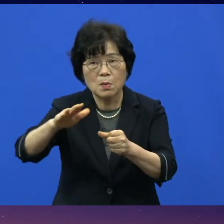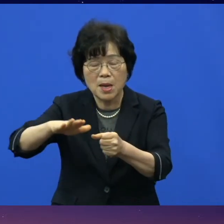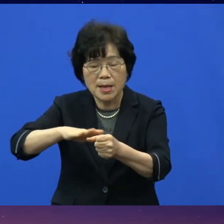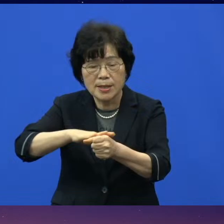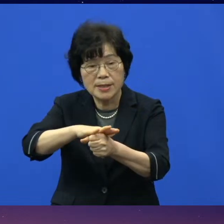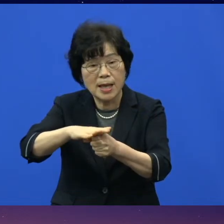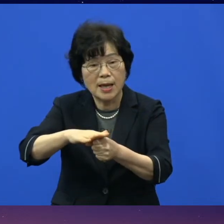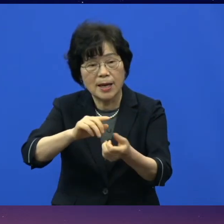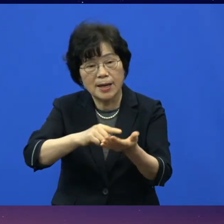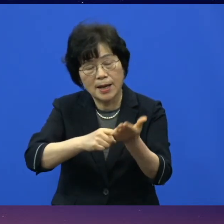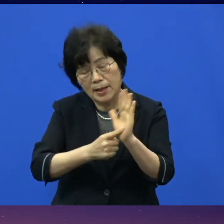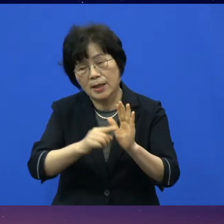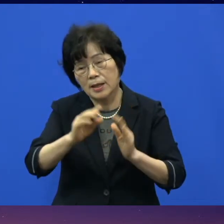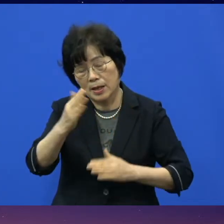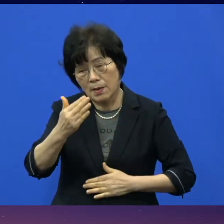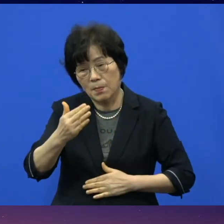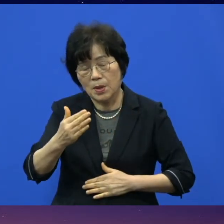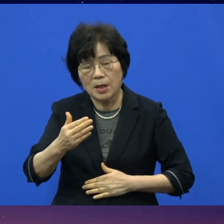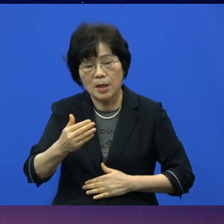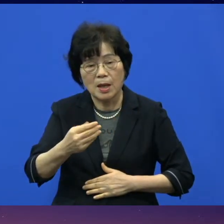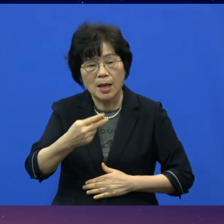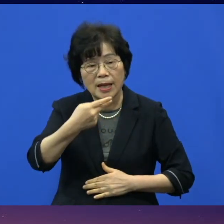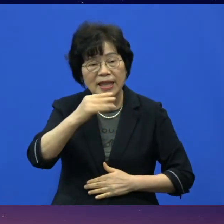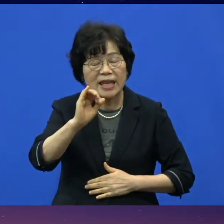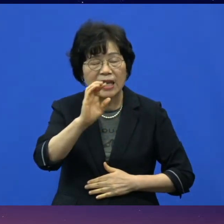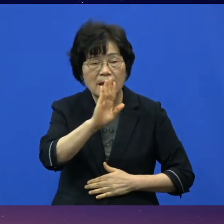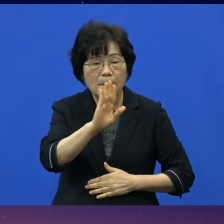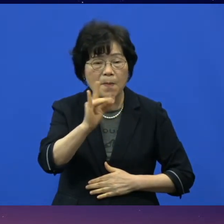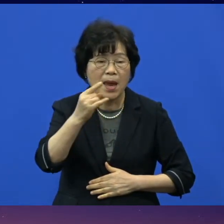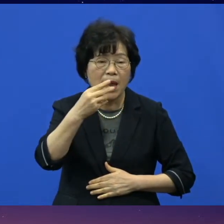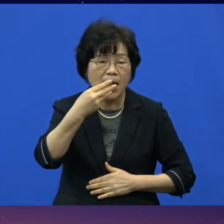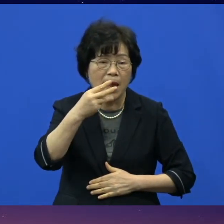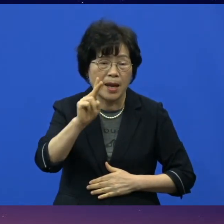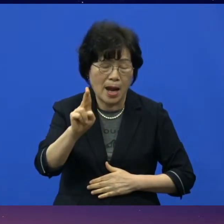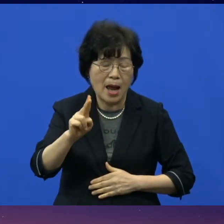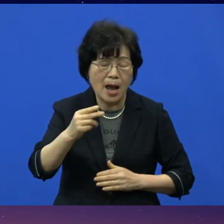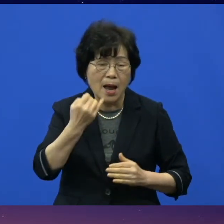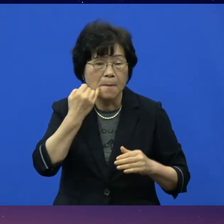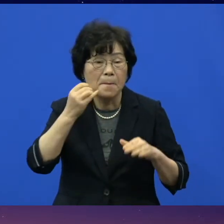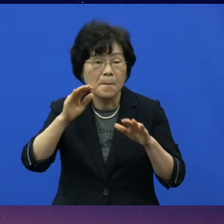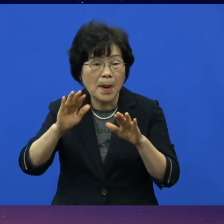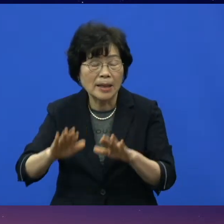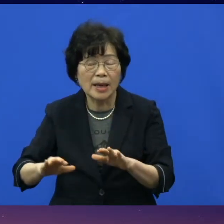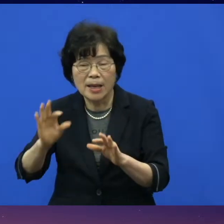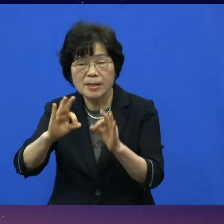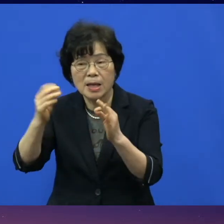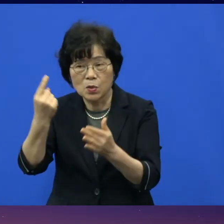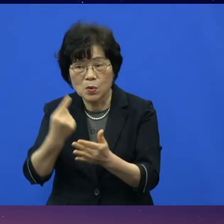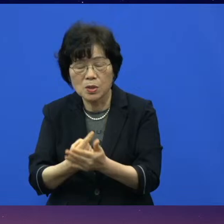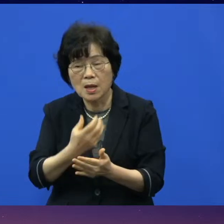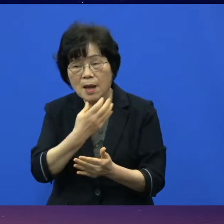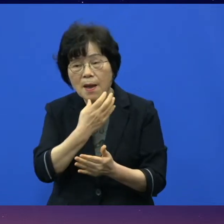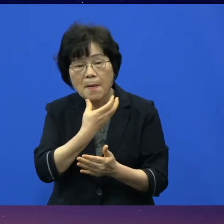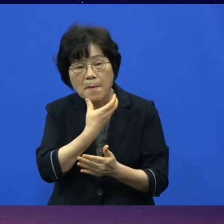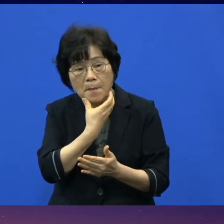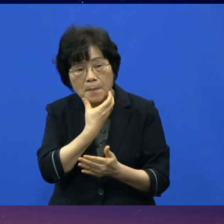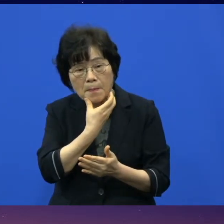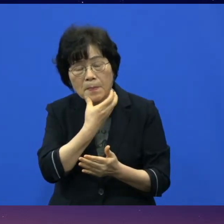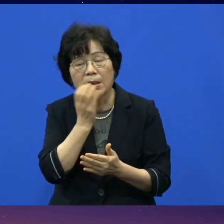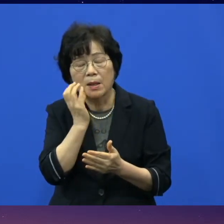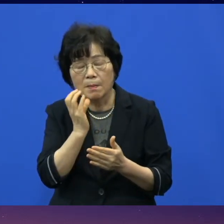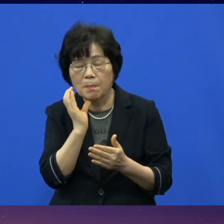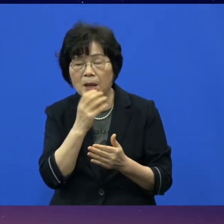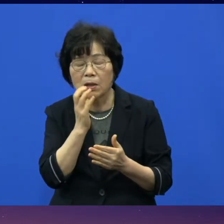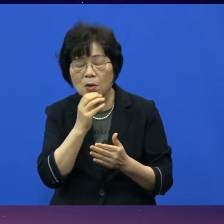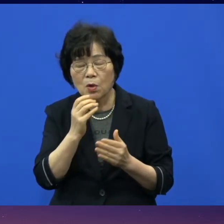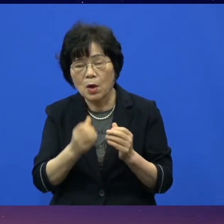나죠. 그래서 디베랴 바닷가의 그 아름다운 장면, 주님이 다시 찾아오셔서 베드로를 일으키시는 그 장면을 통하여